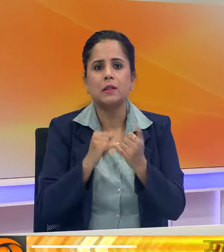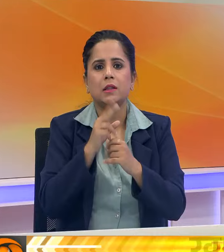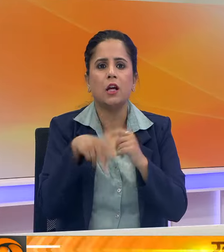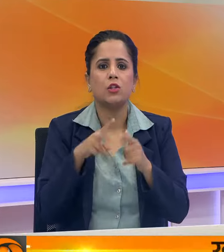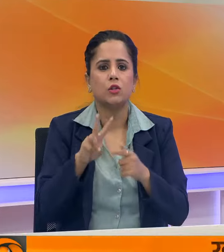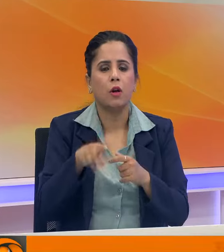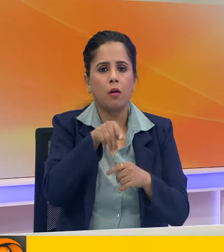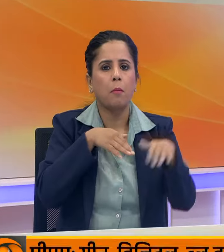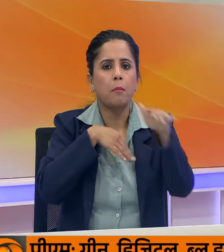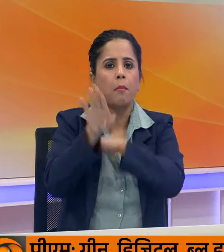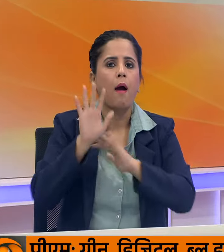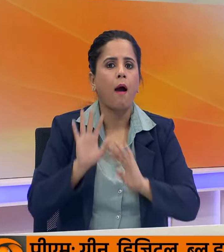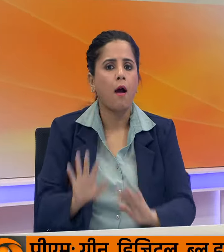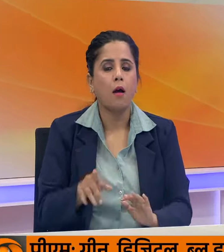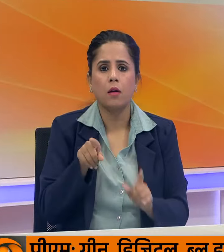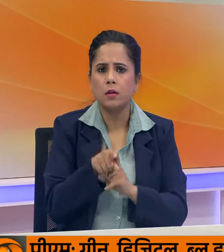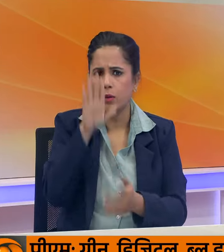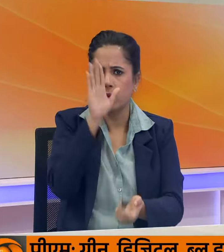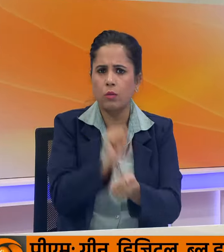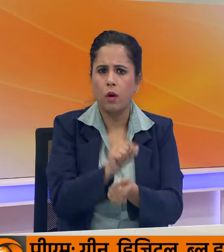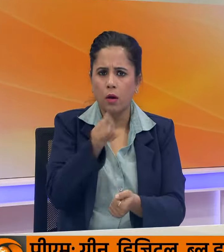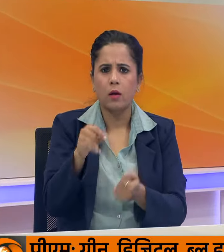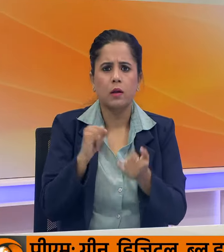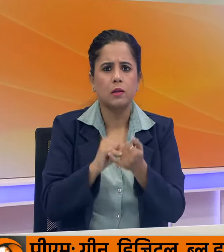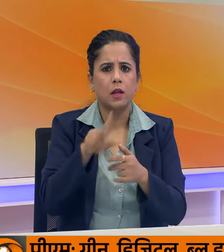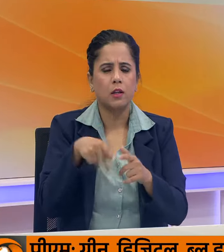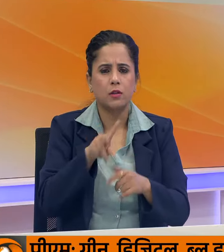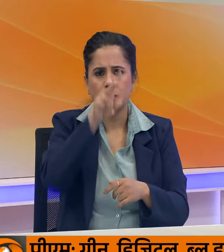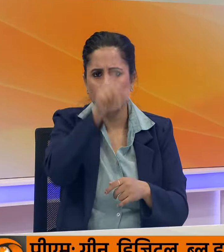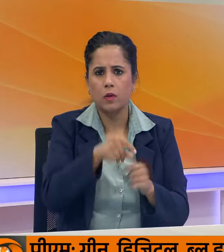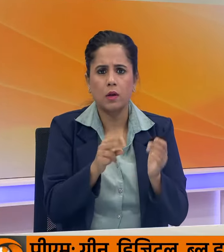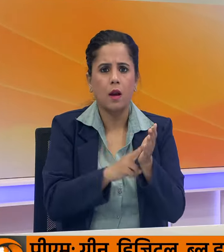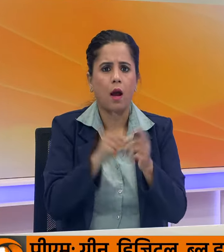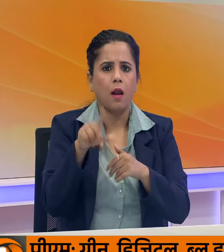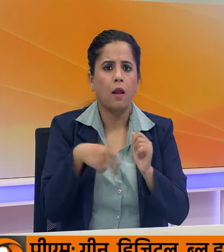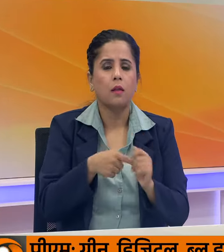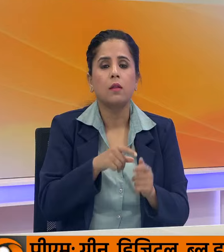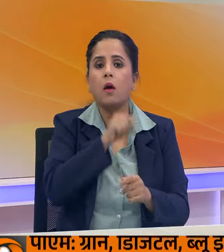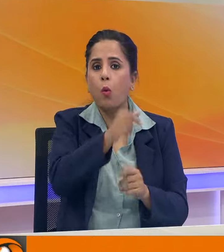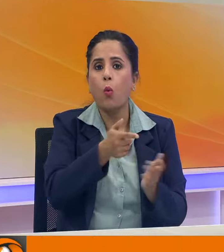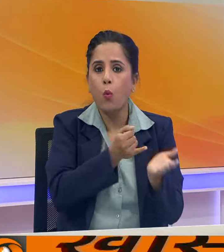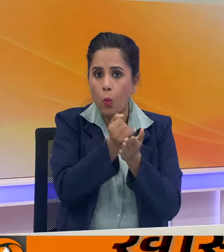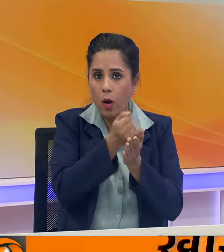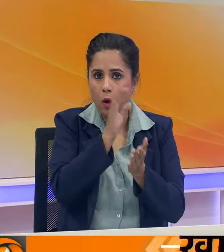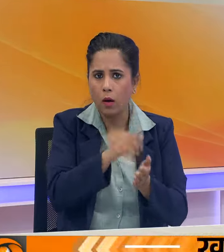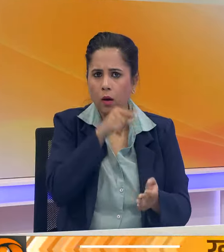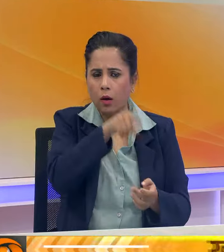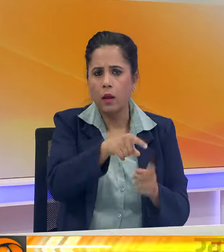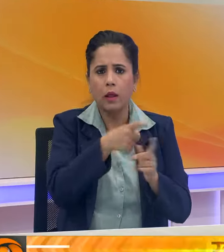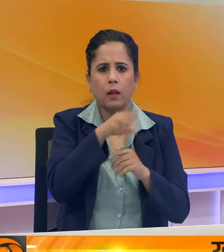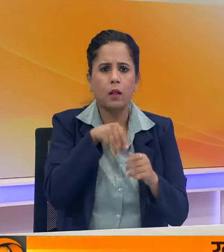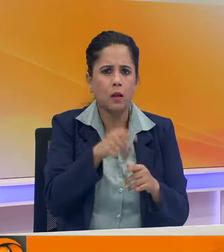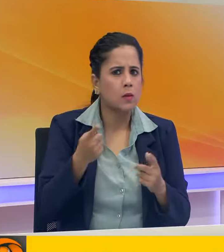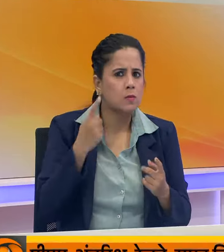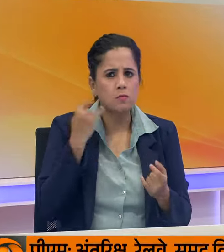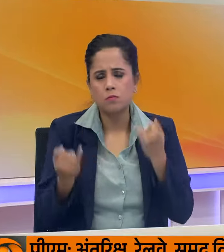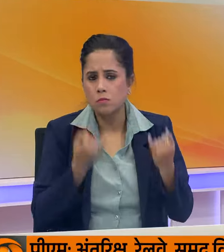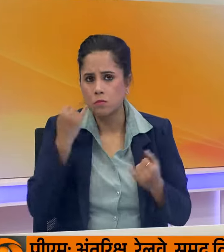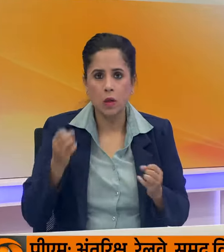फरार चल रहा है ऐसे में पुलिस ने अब संजीव के नालंदा स्थित गांव में दबिश देना शुरू कर दिया